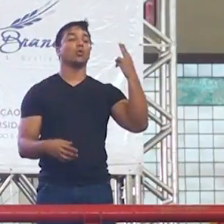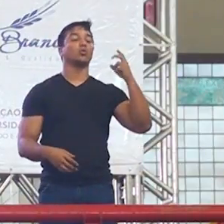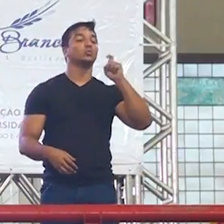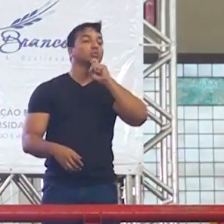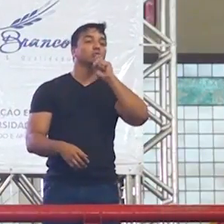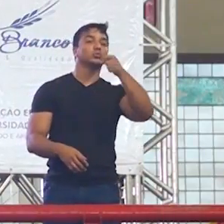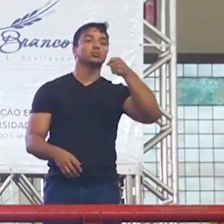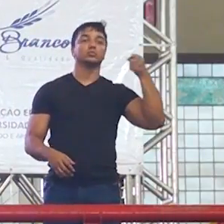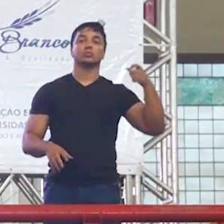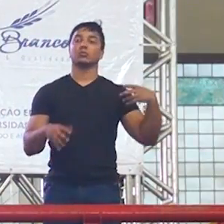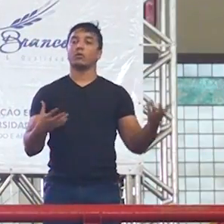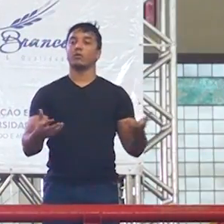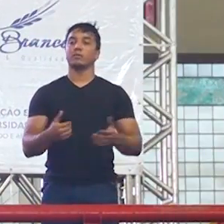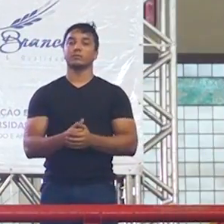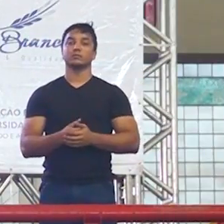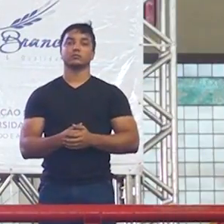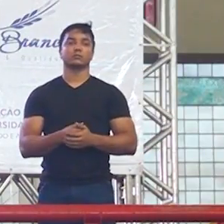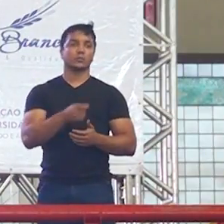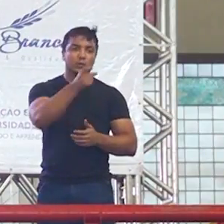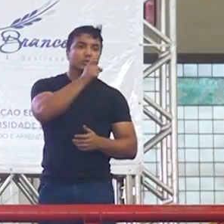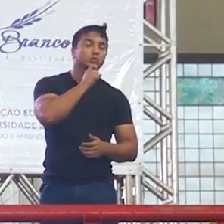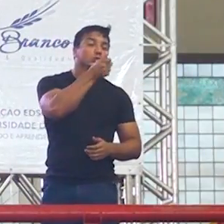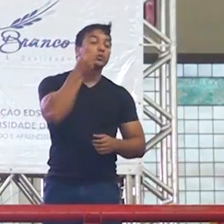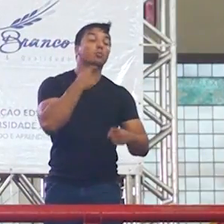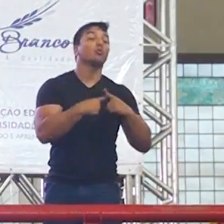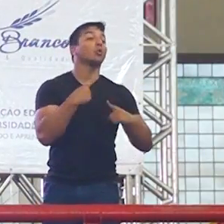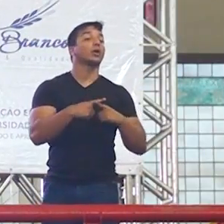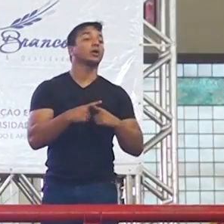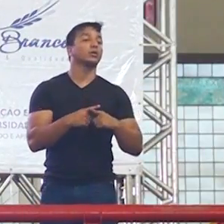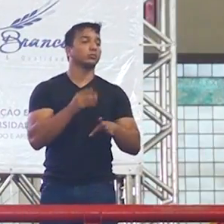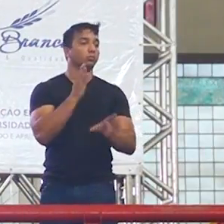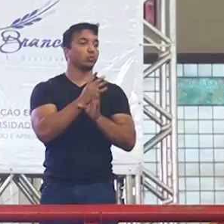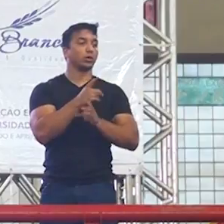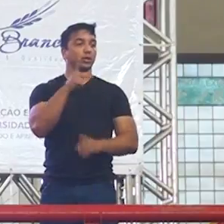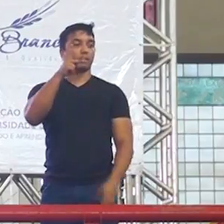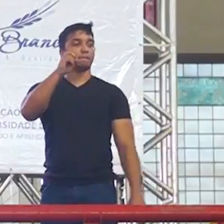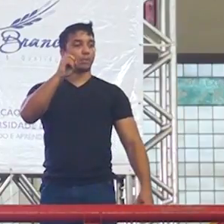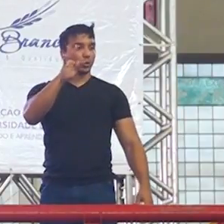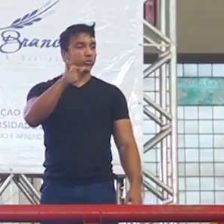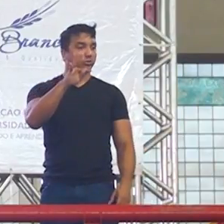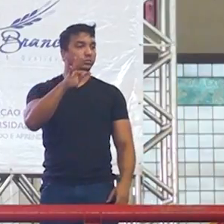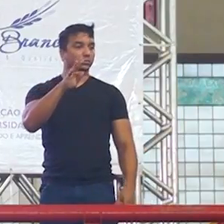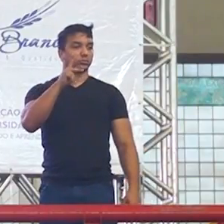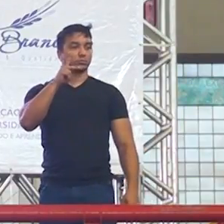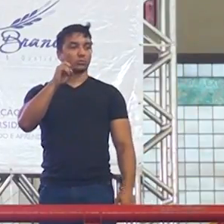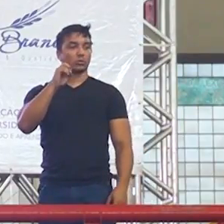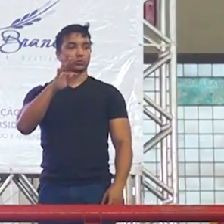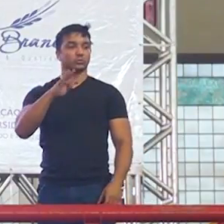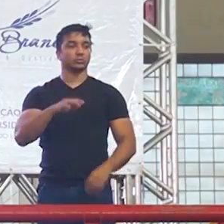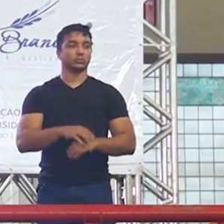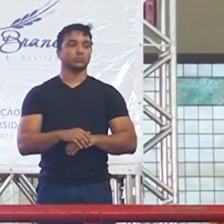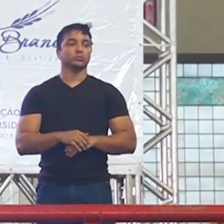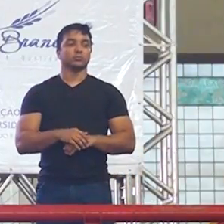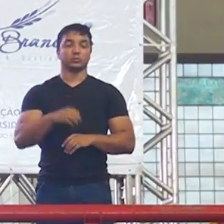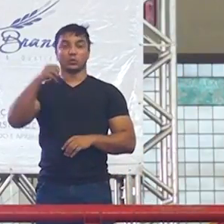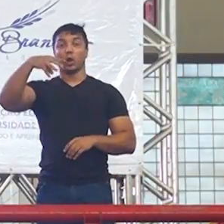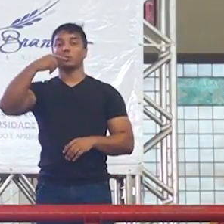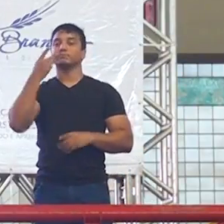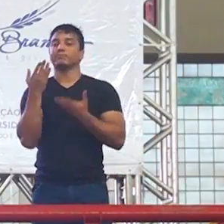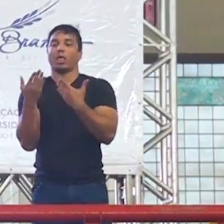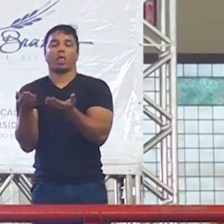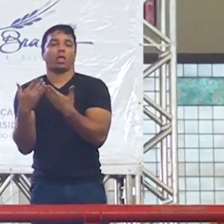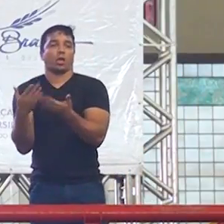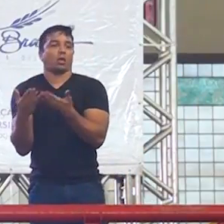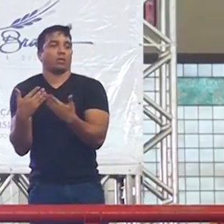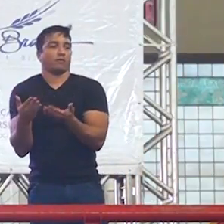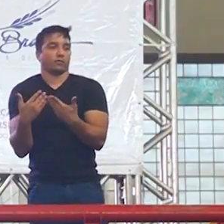refrigerador? Por que é o refrigerador? Porque tem mais potência. Mas professor, se eu colocar